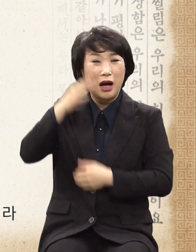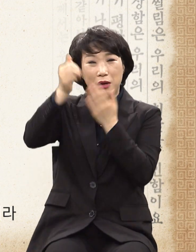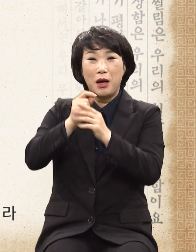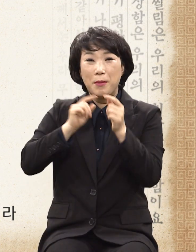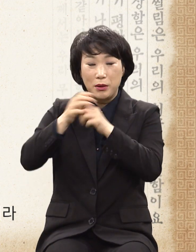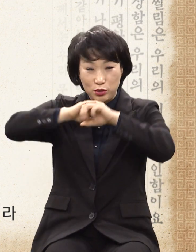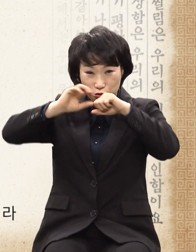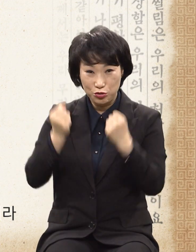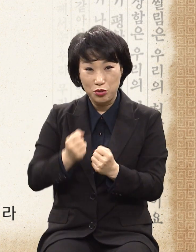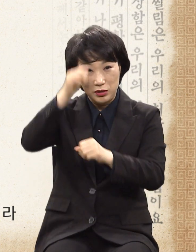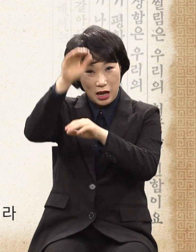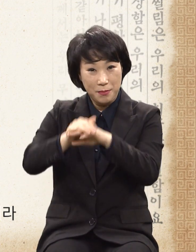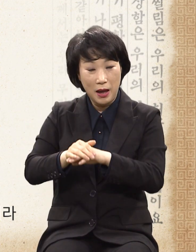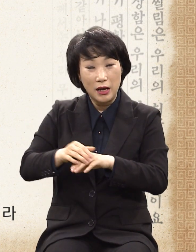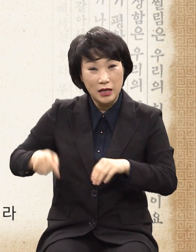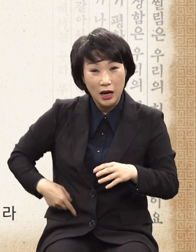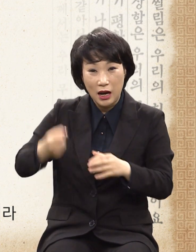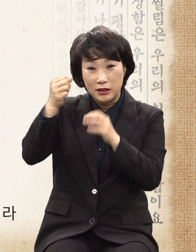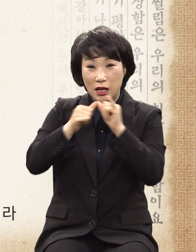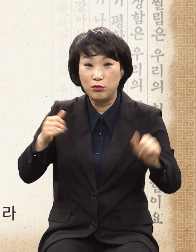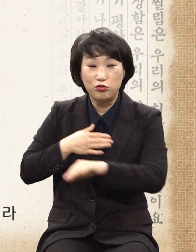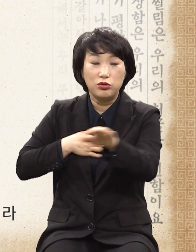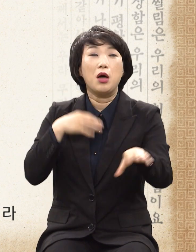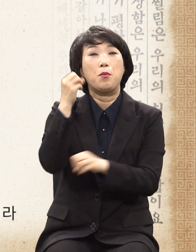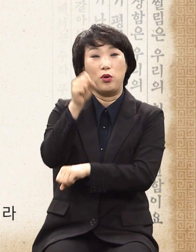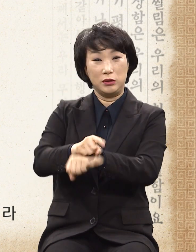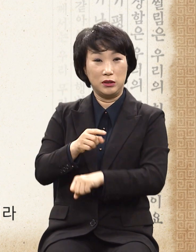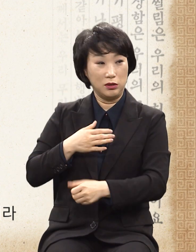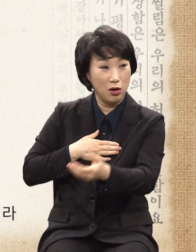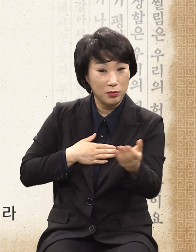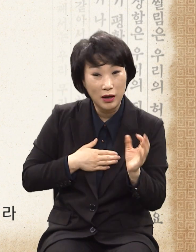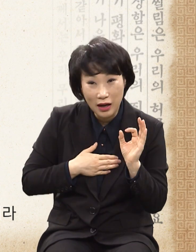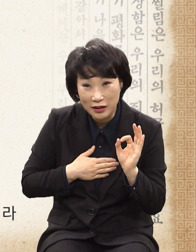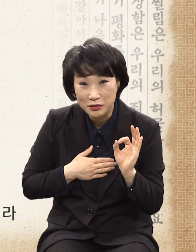말씀의 순종과 예배는 양심을 가진 자의 본능이라 이 말입니다.